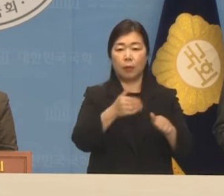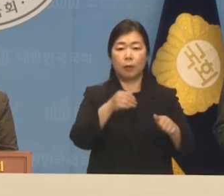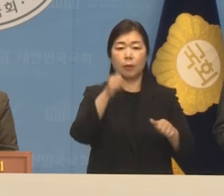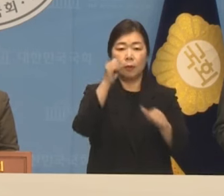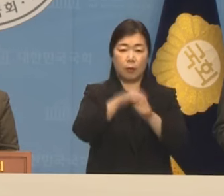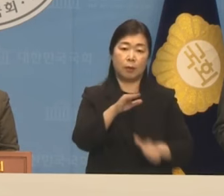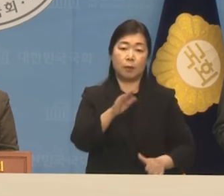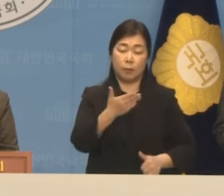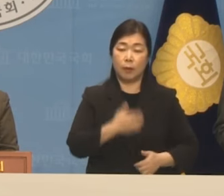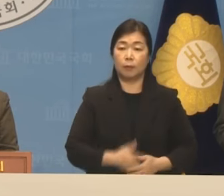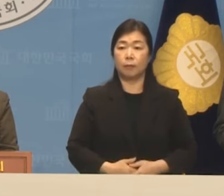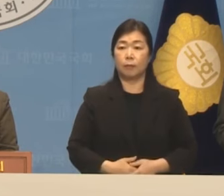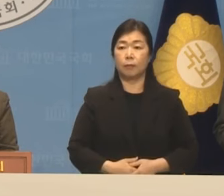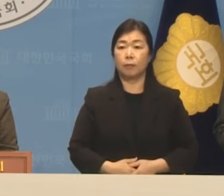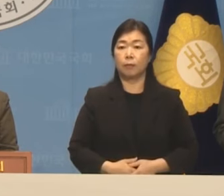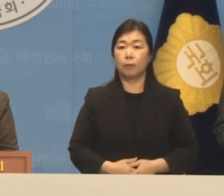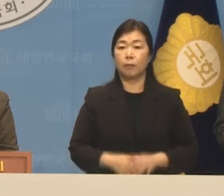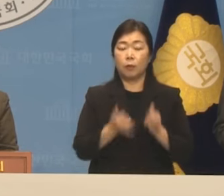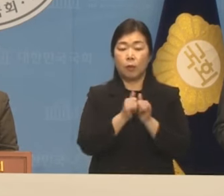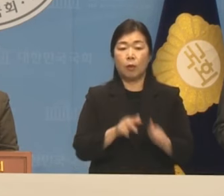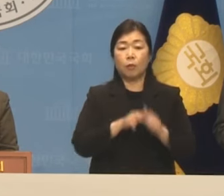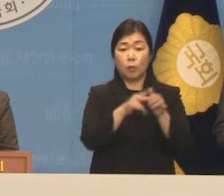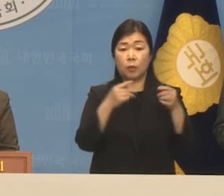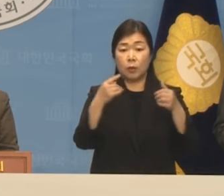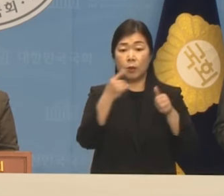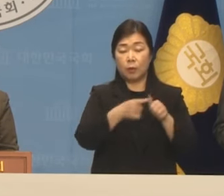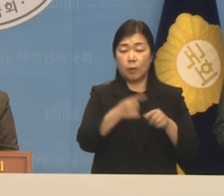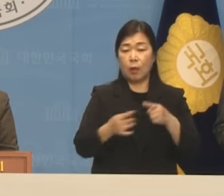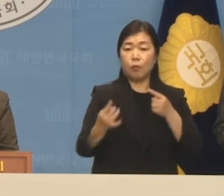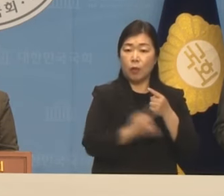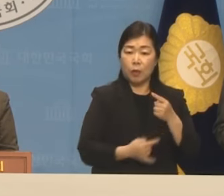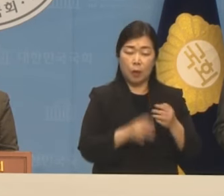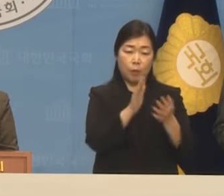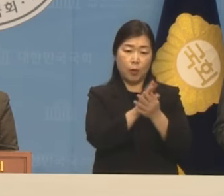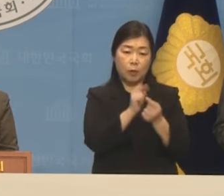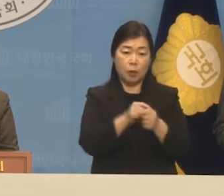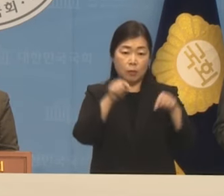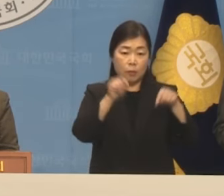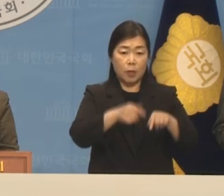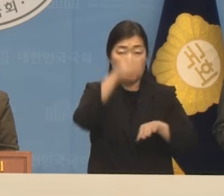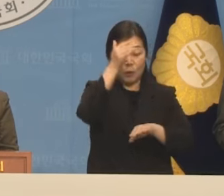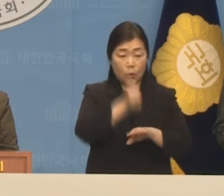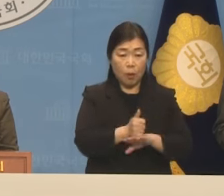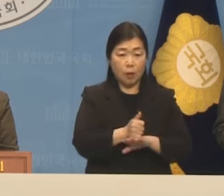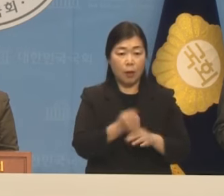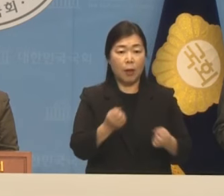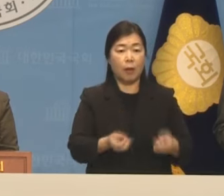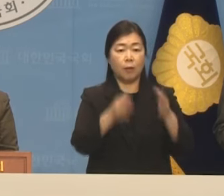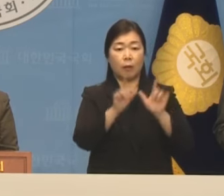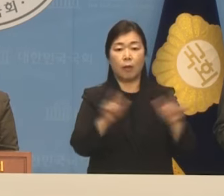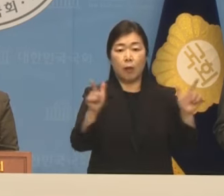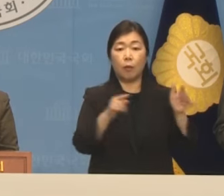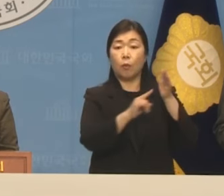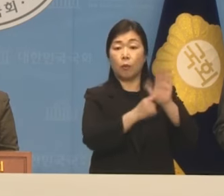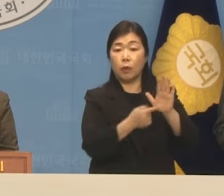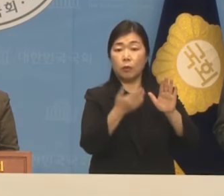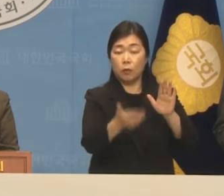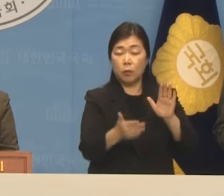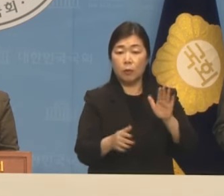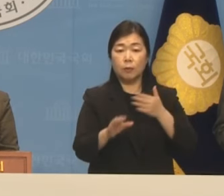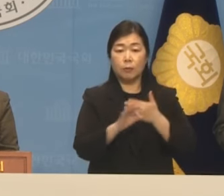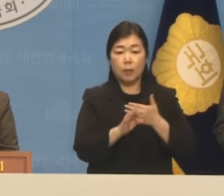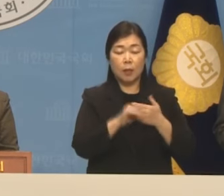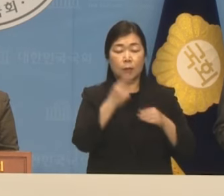탈락된다. 국민 후보 심사위원회는 면접 심사 결과를 행사 당일 공개하고 가칭